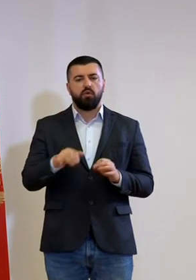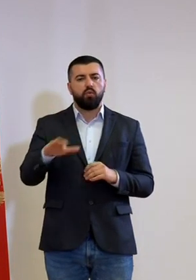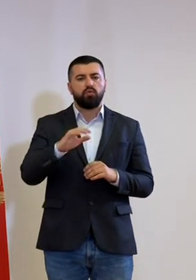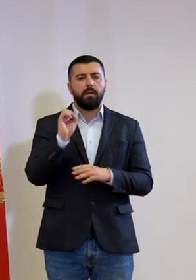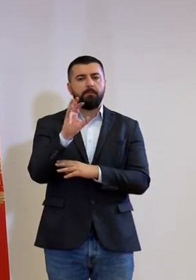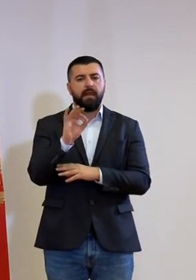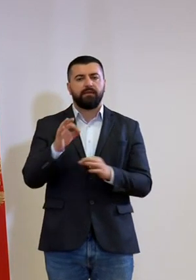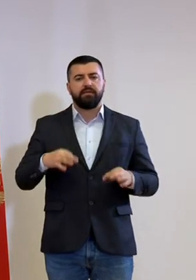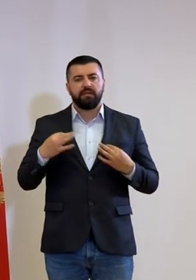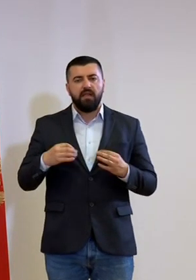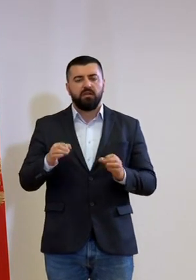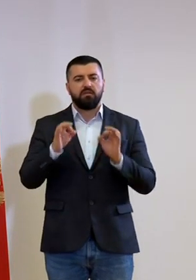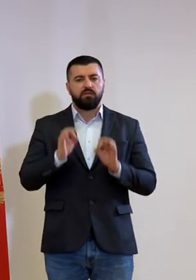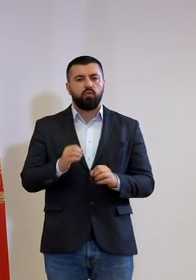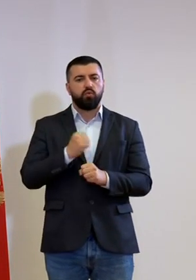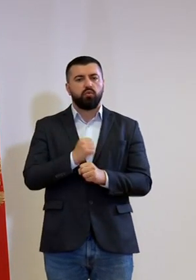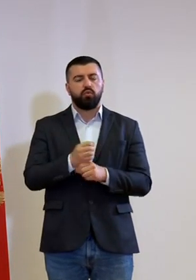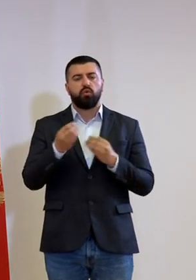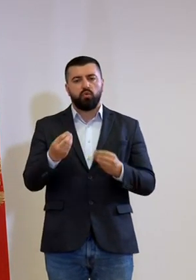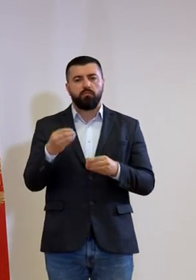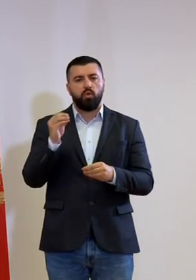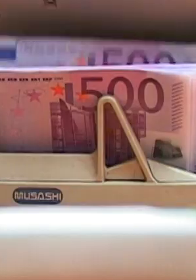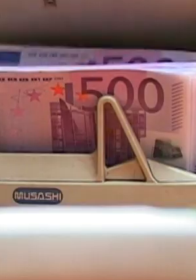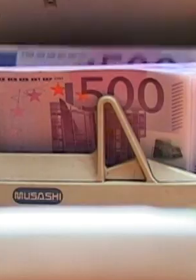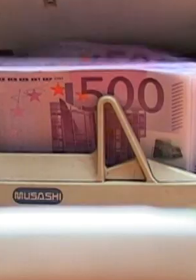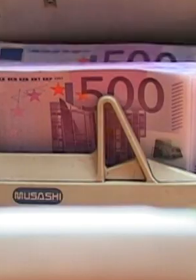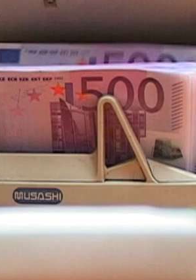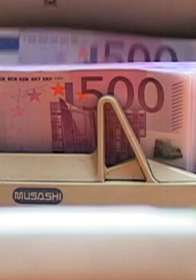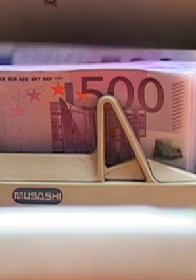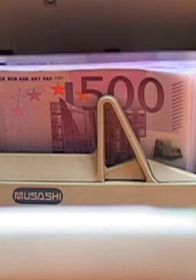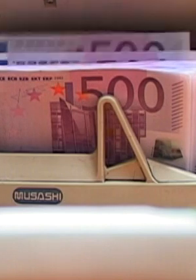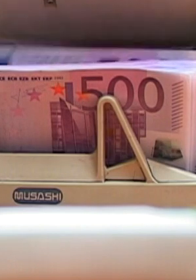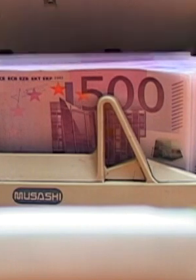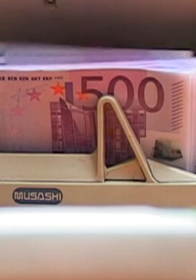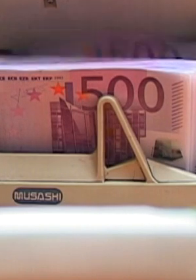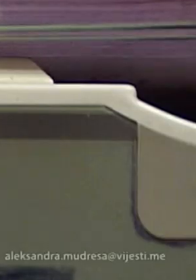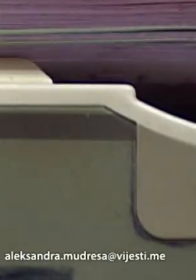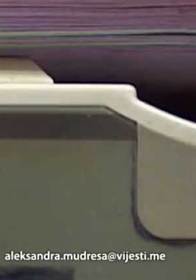da su banke zdrave, stabilne, dobro kapitalizovane. Iz vlade poručuju da su